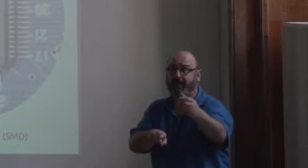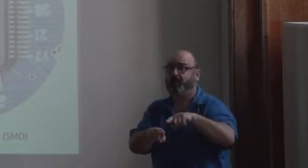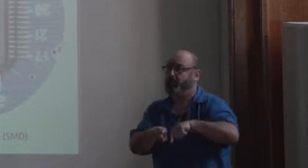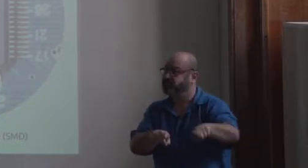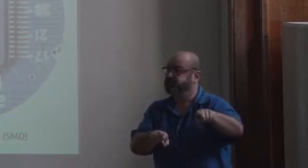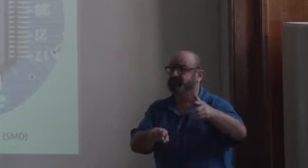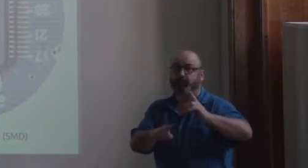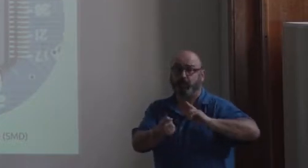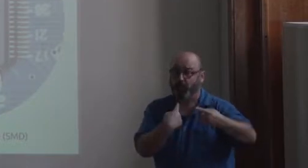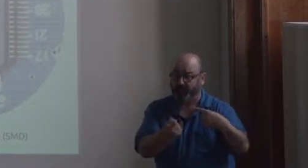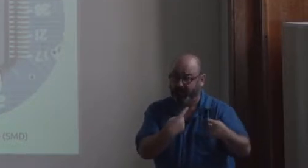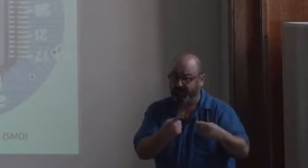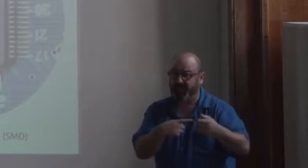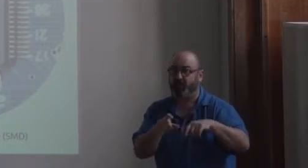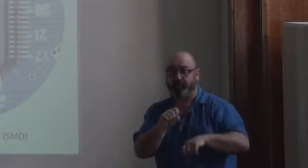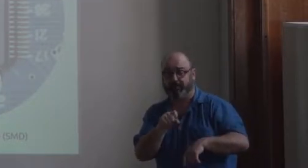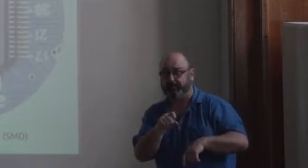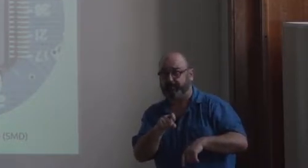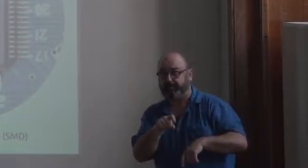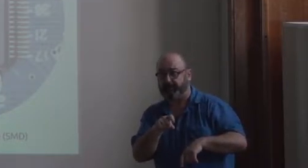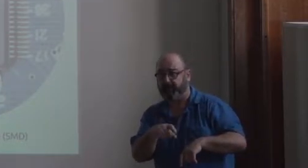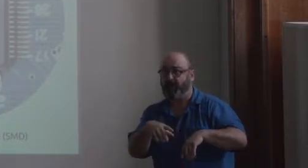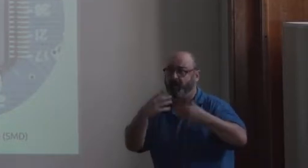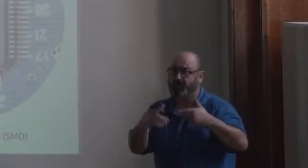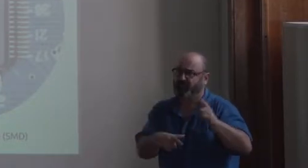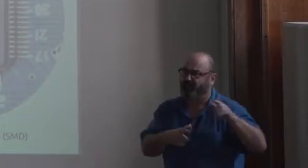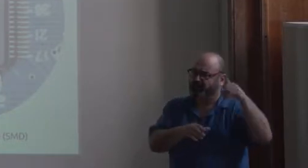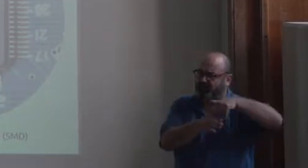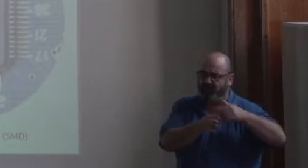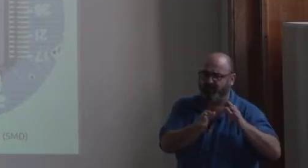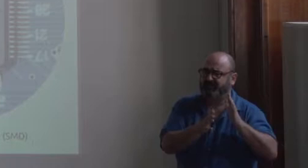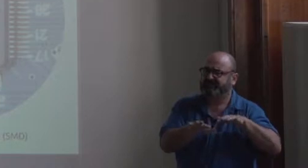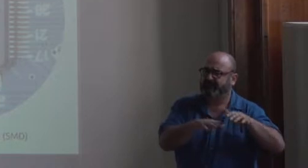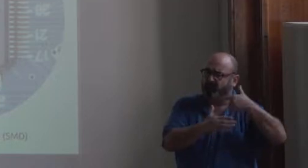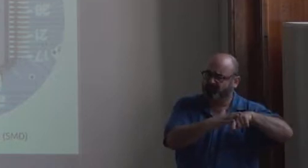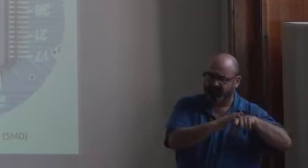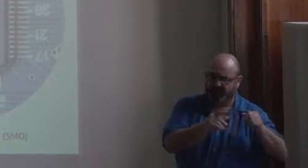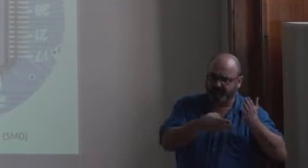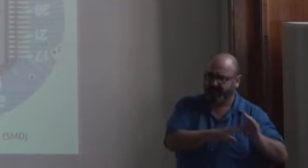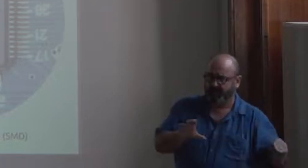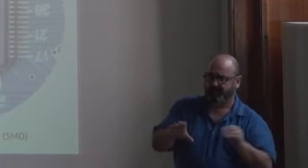périphérique, ça peut faire la communication si vous l'allumez et l'éteignez rapidement. Il y a des librairies pour gérer ça et des outils pour gérer ça.